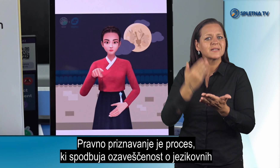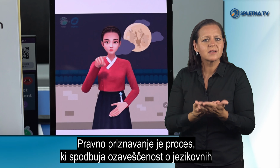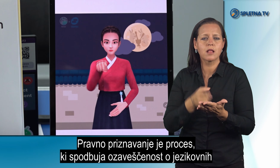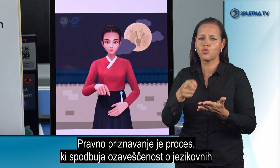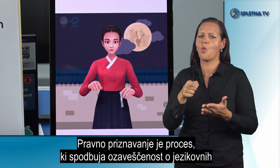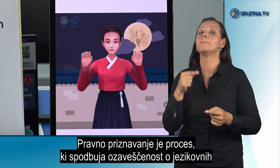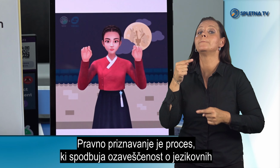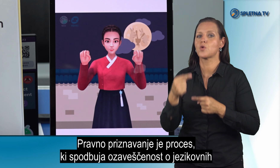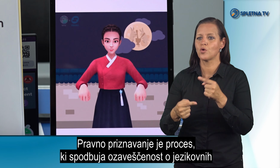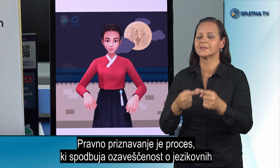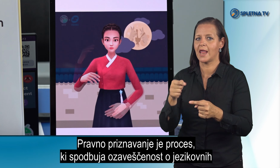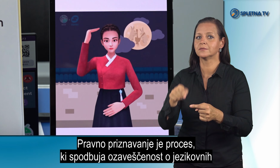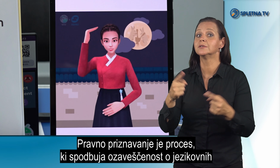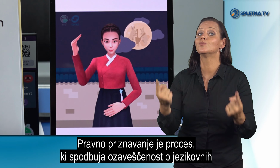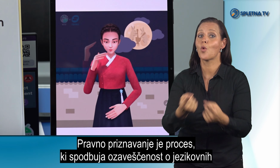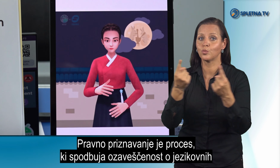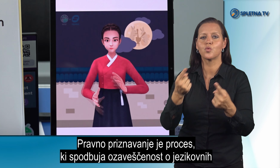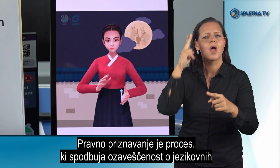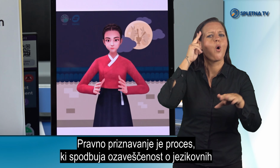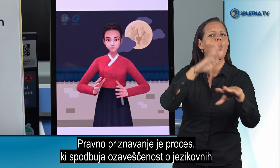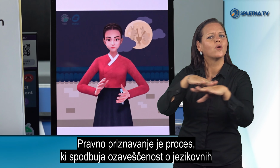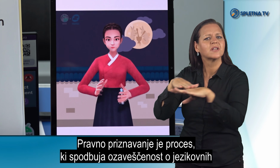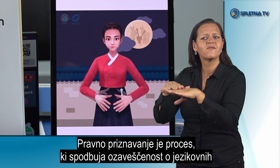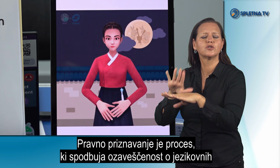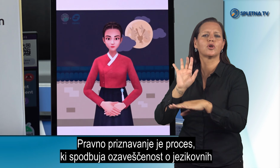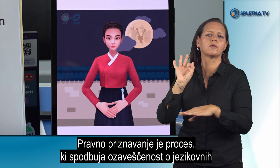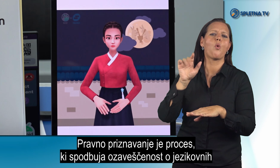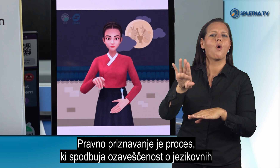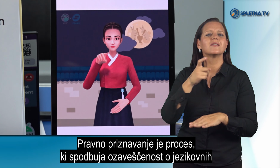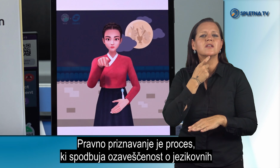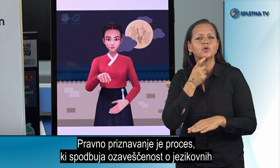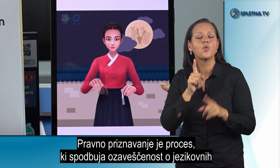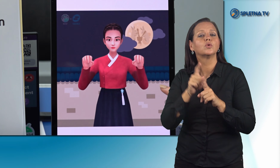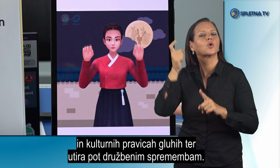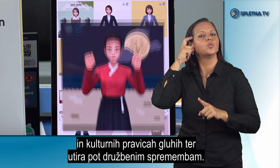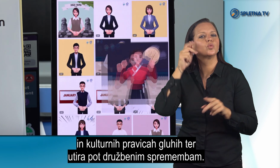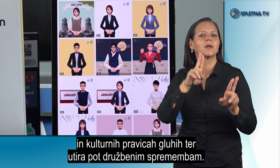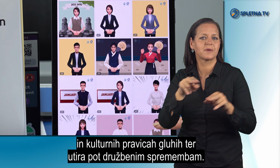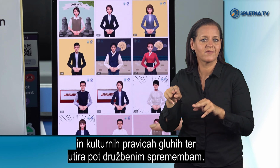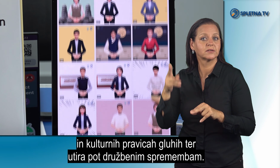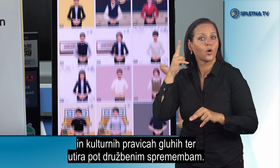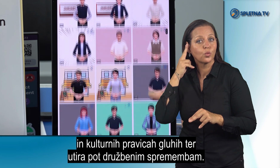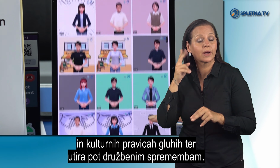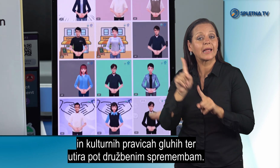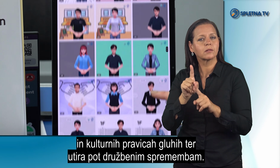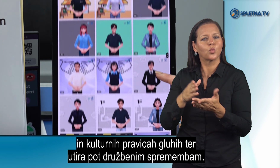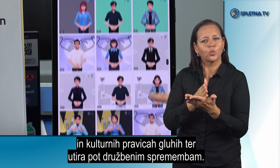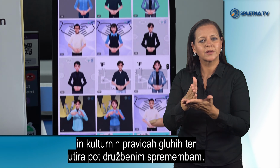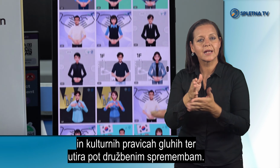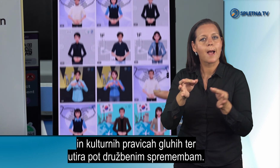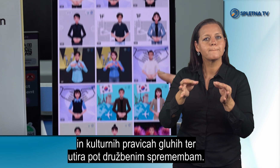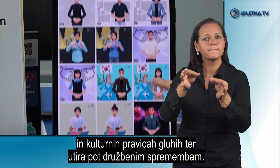Pravno priznavanje je proces, ki spodbuja ozaveščenost o jezikovnih in kulturnih pravicah gluhih ter utira